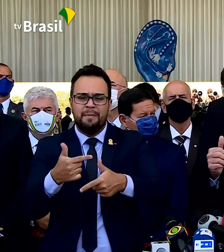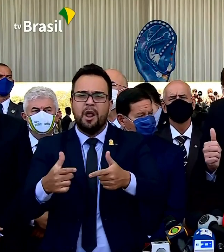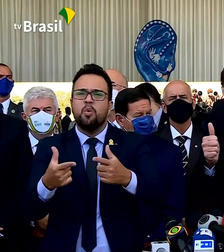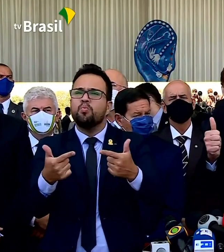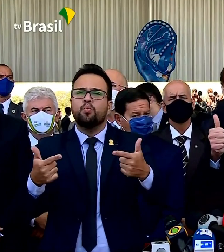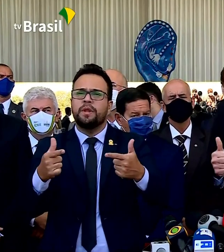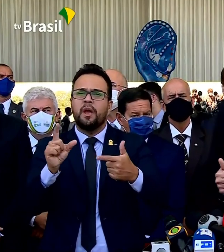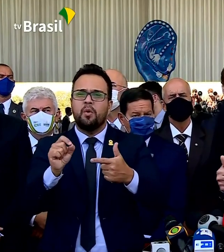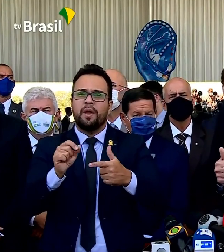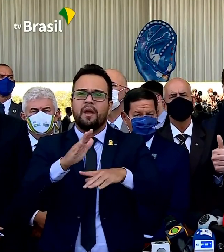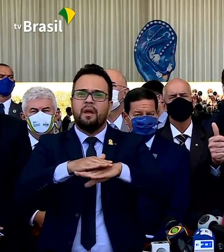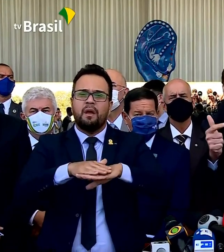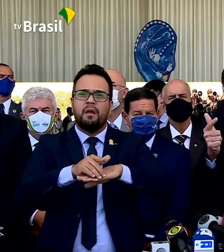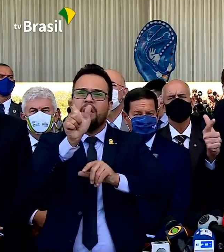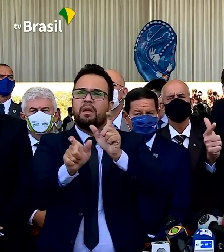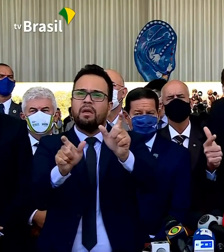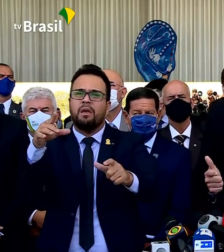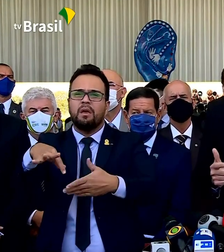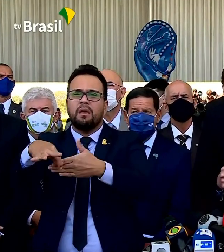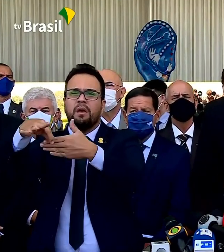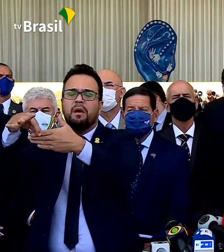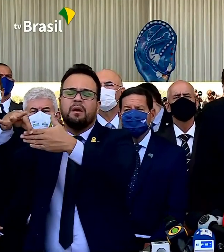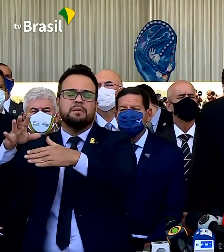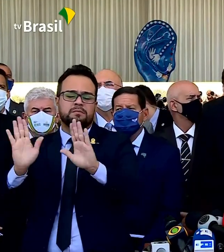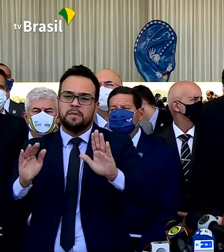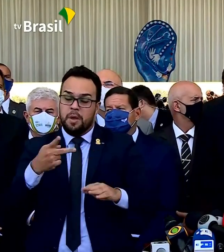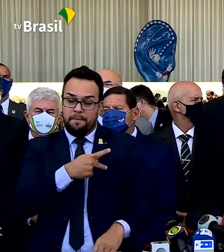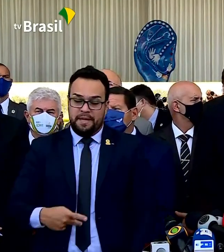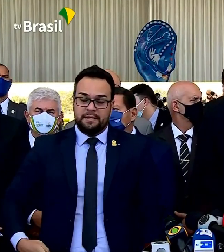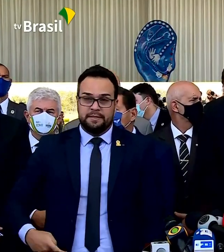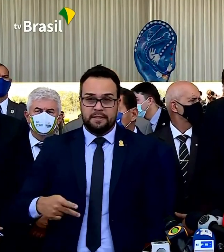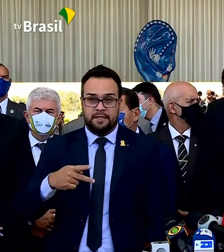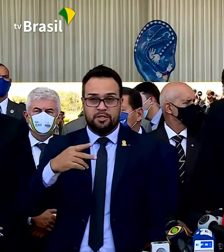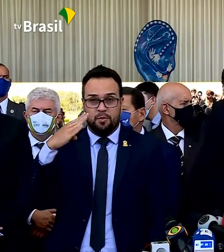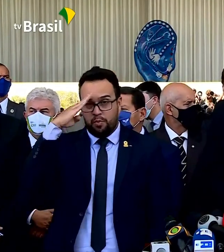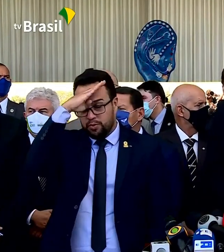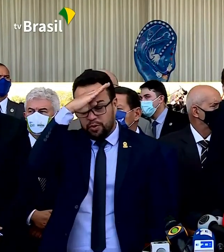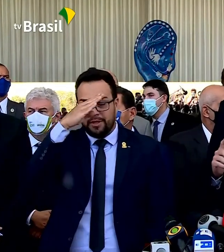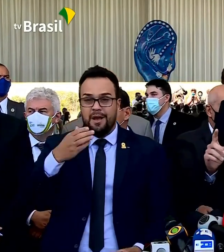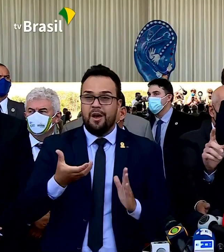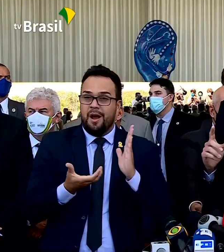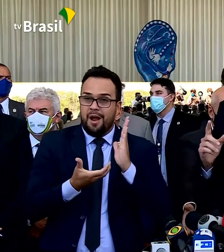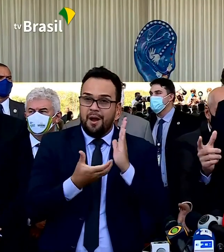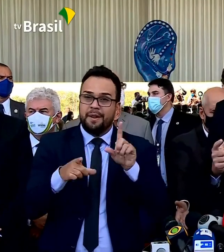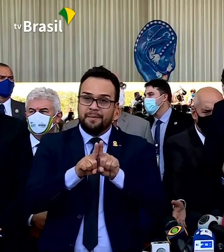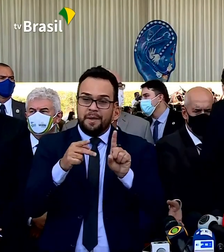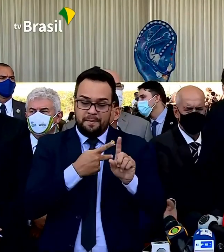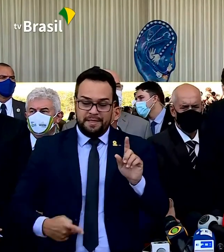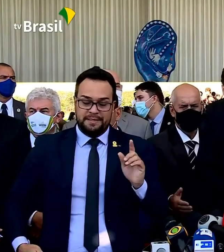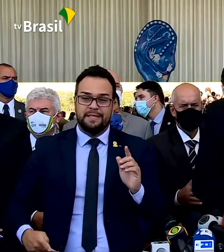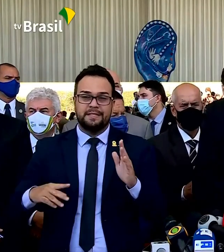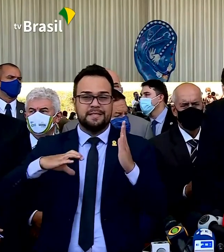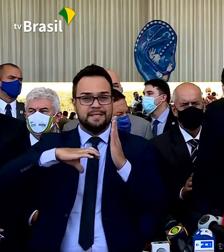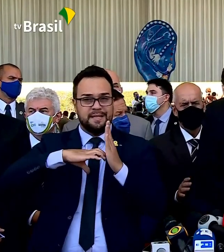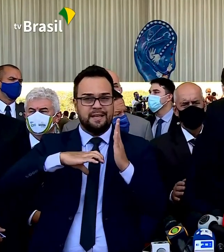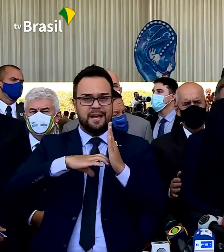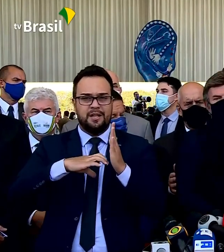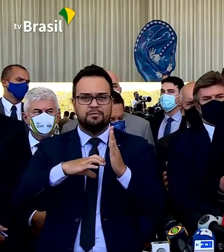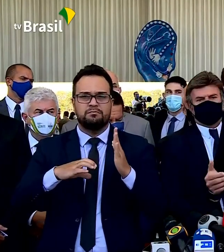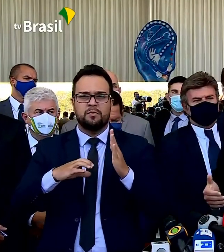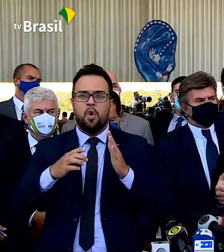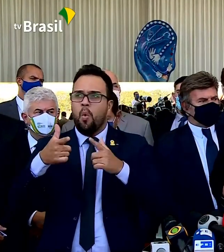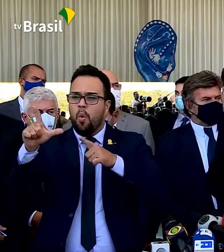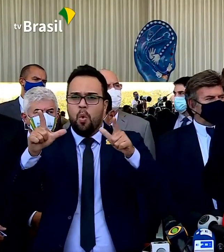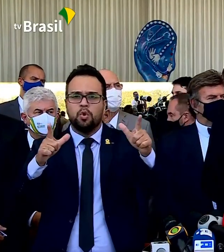por parte do presidente da República, do presidente da Câmara, do presidente do Senado e dos demais membros que devam